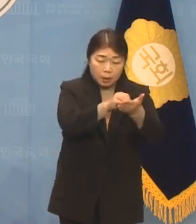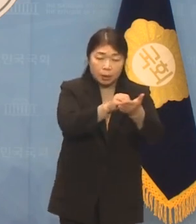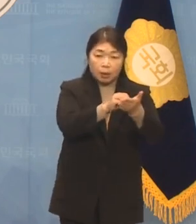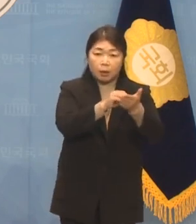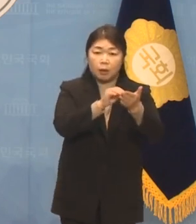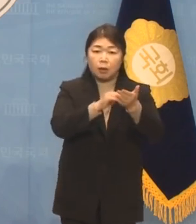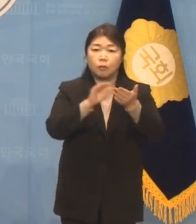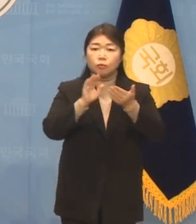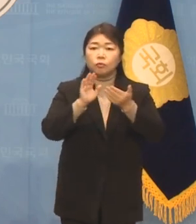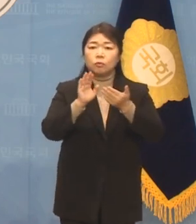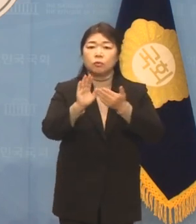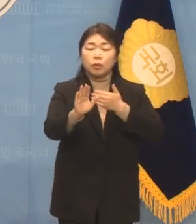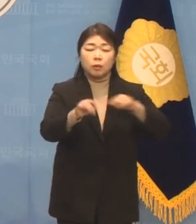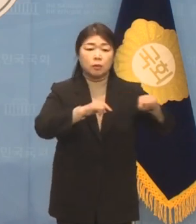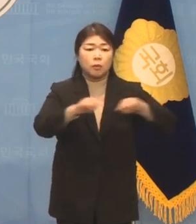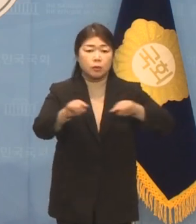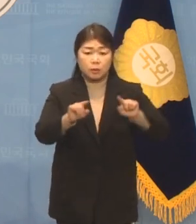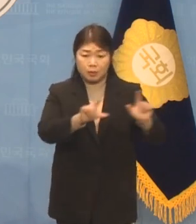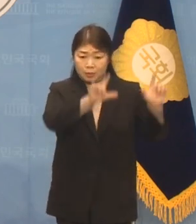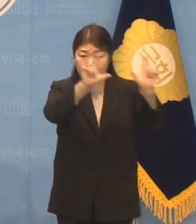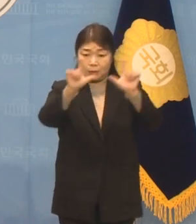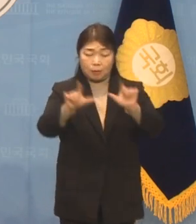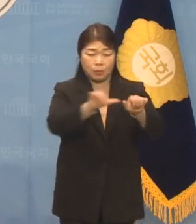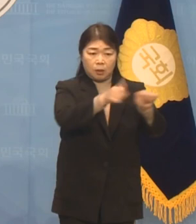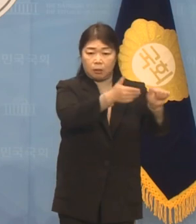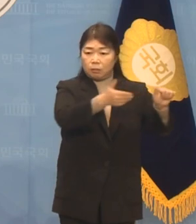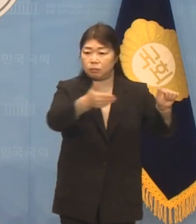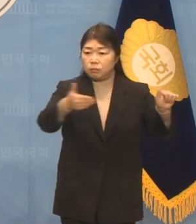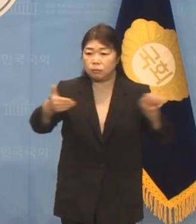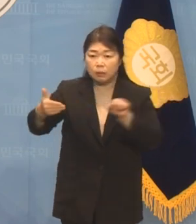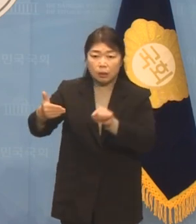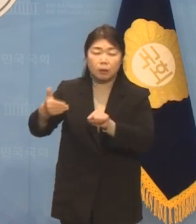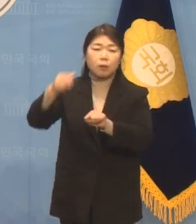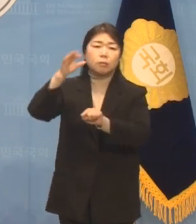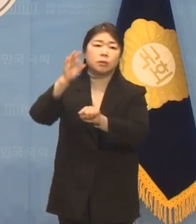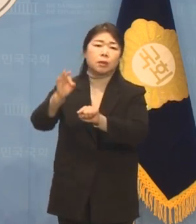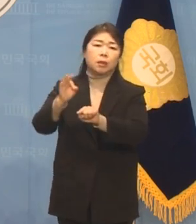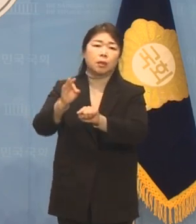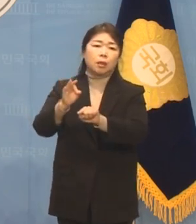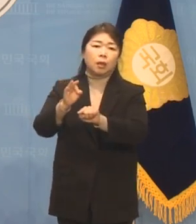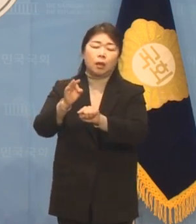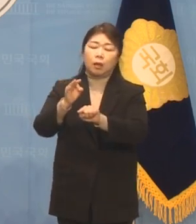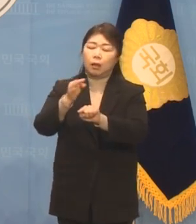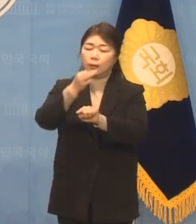저의 정치 일상은 격동에 휘말려 들어가지 않을 수 없었습니다.